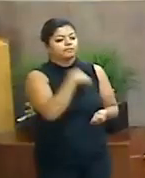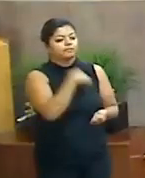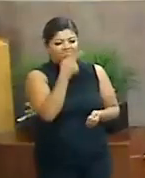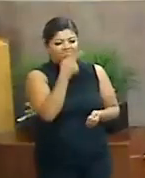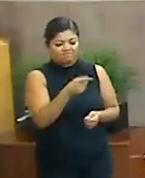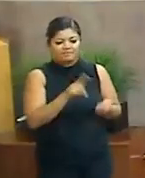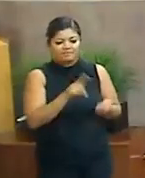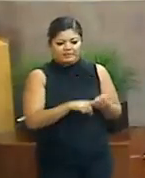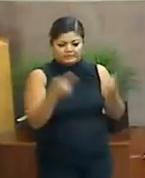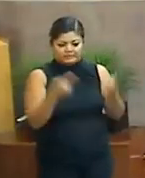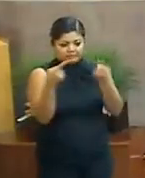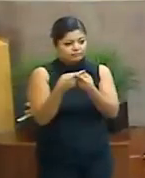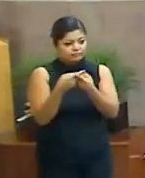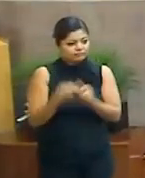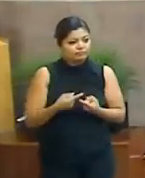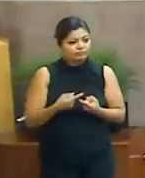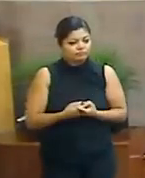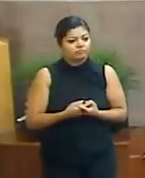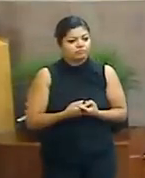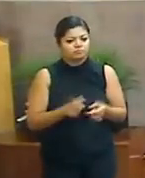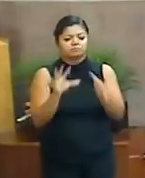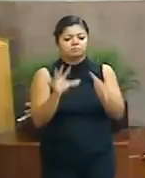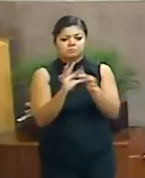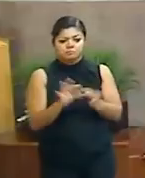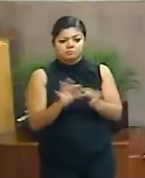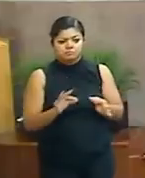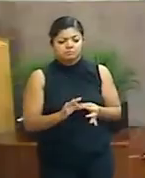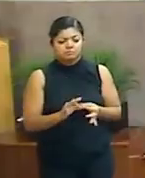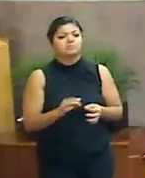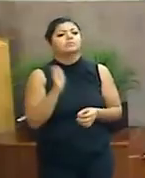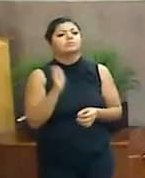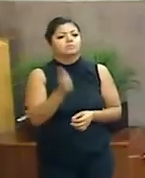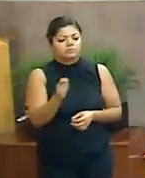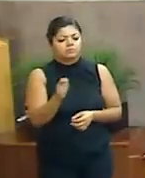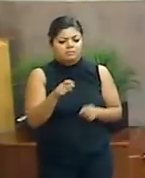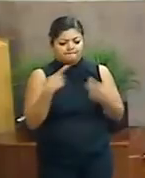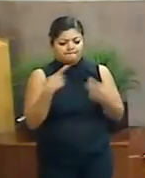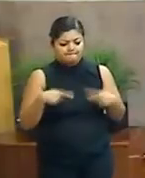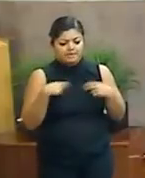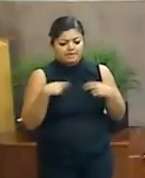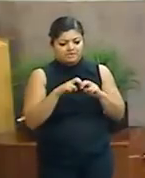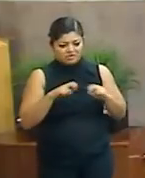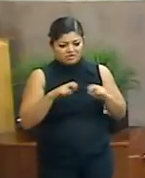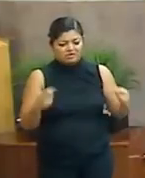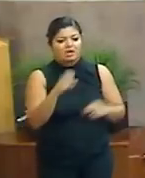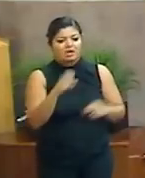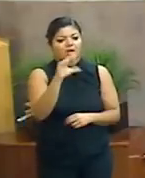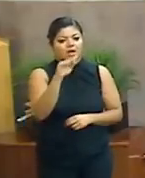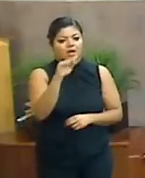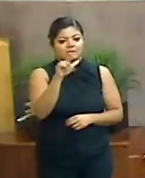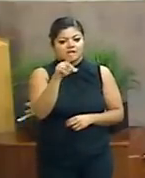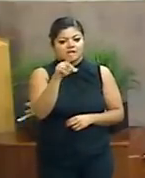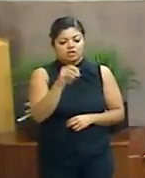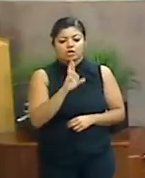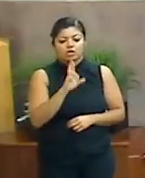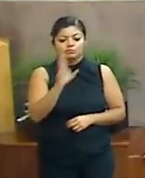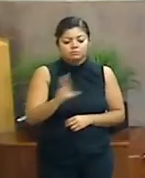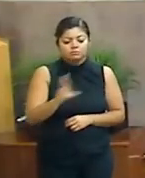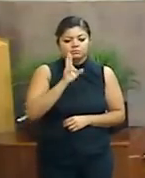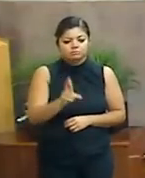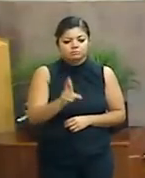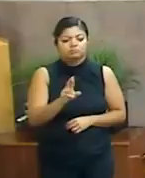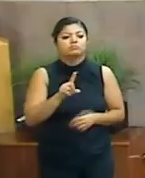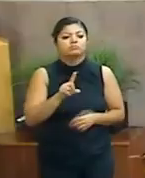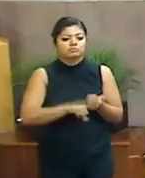insuficiencia de la acción declarativa y la orden de que el cabildo tiene mientras respuestas sobre su solicitud de recursos se estima el